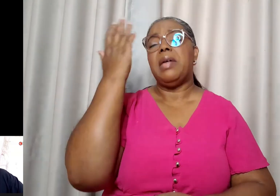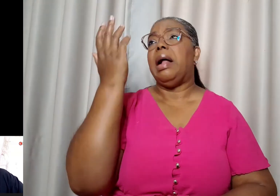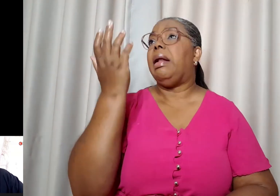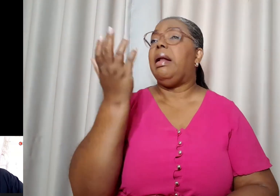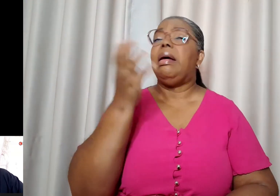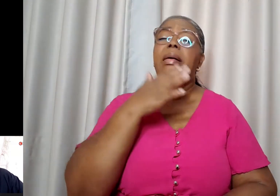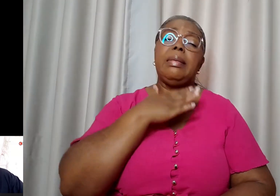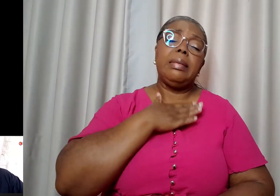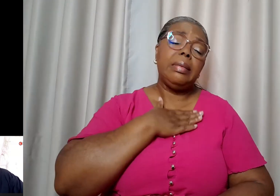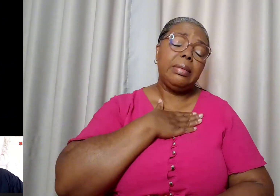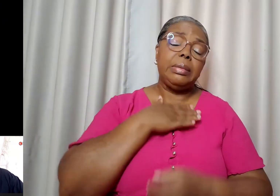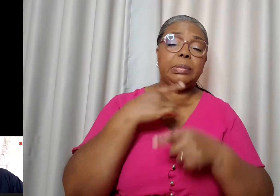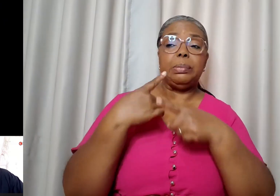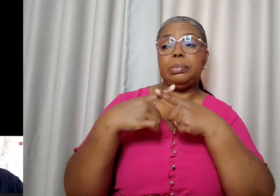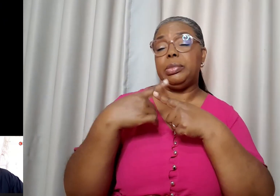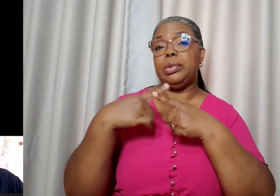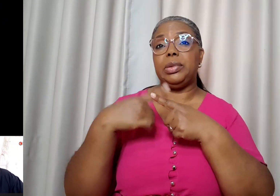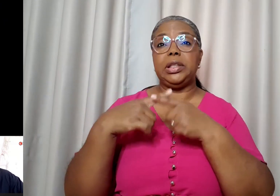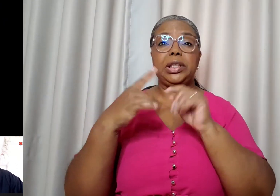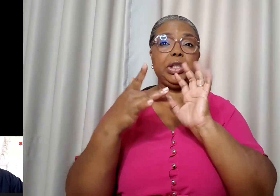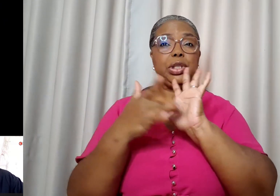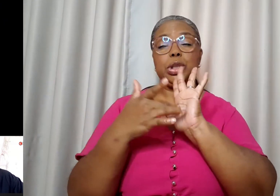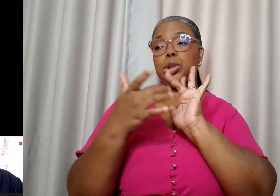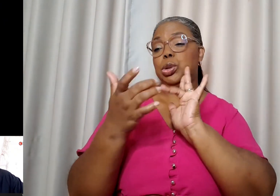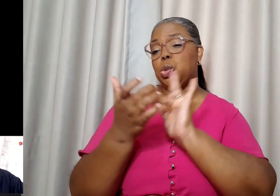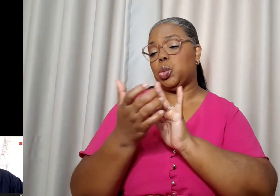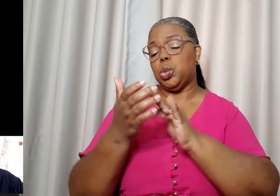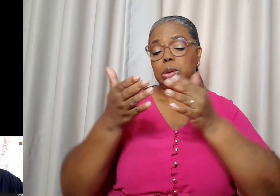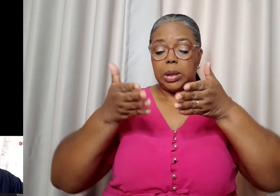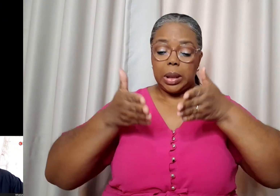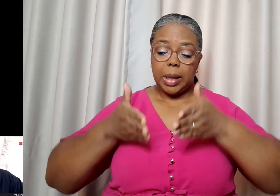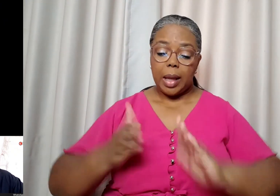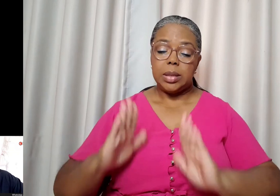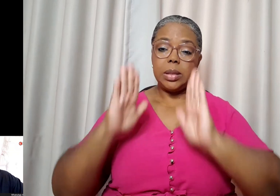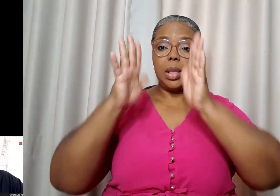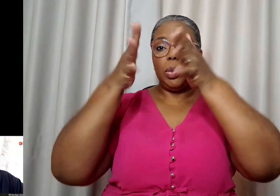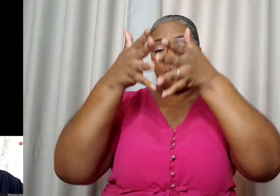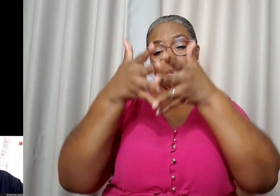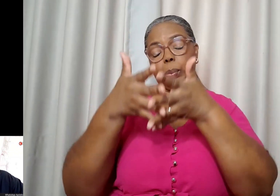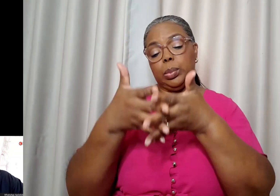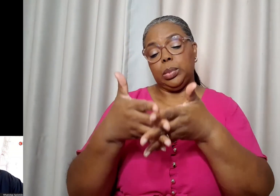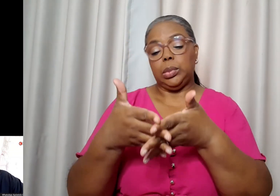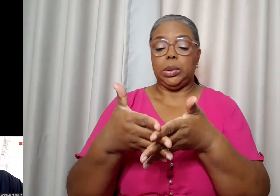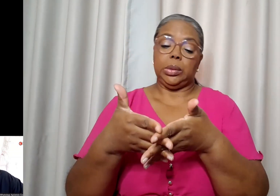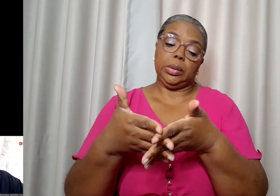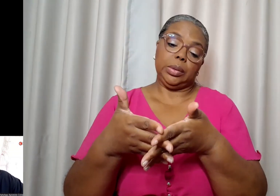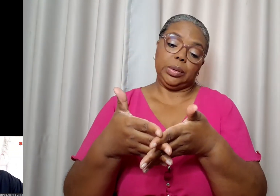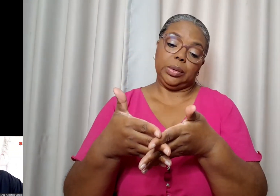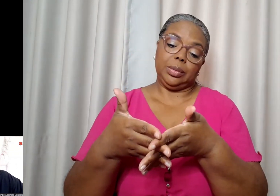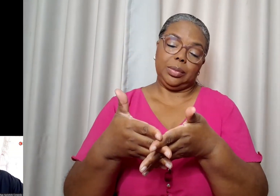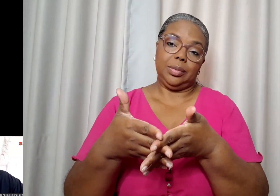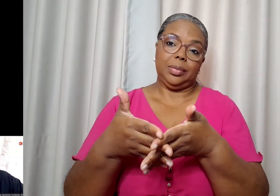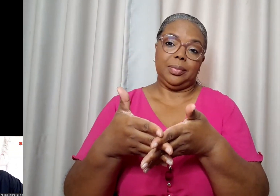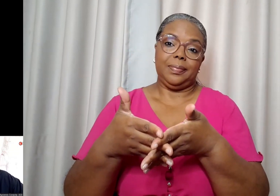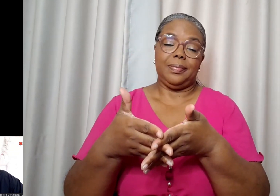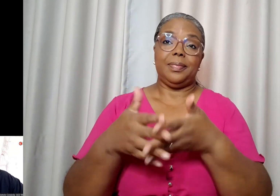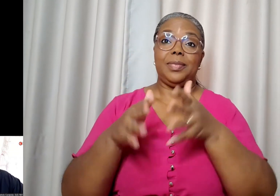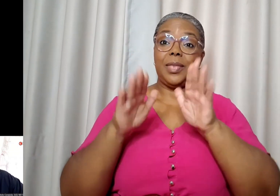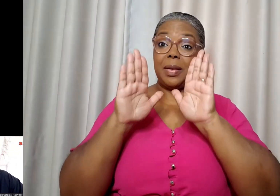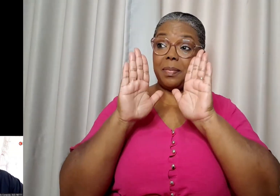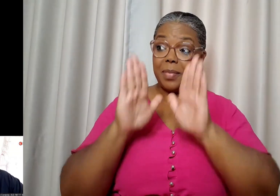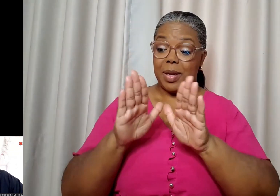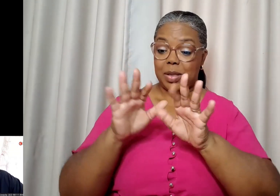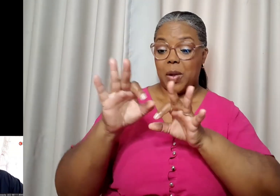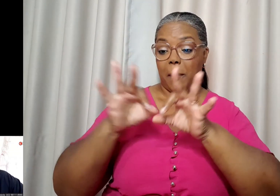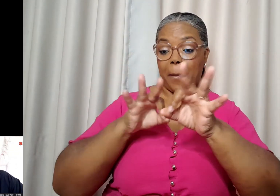Jesus nasceu numa manjedoura. Só que o plano do pai de Jesus